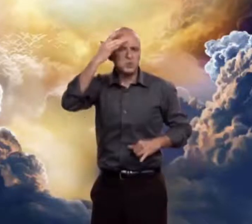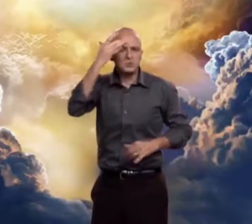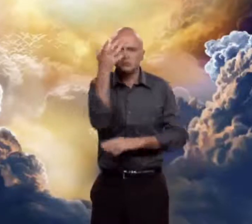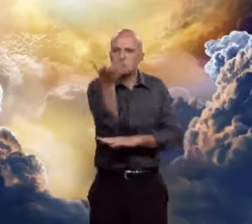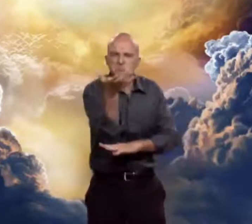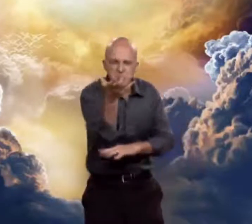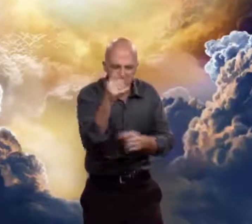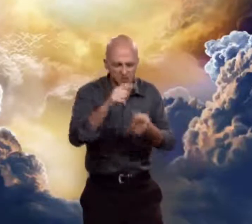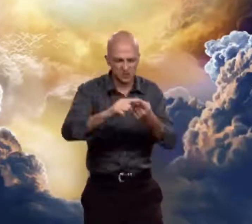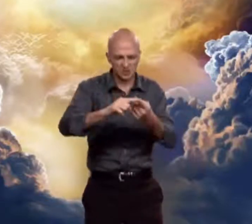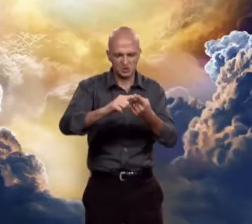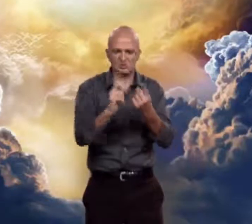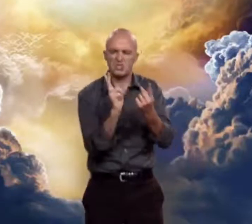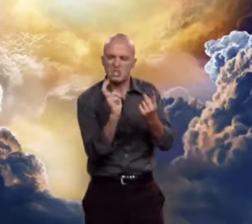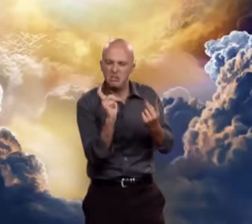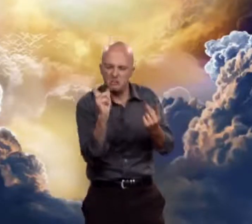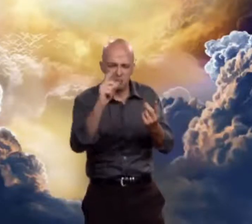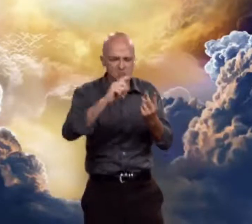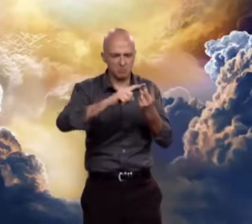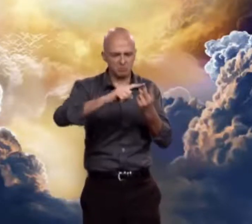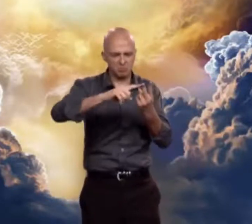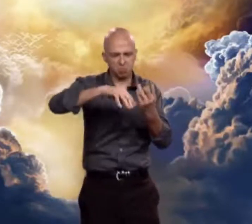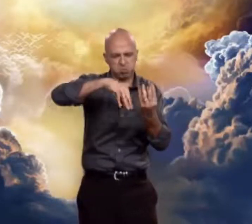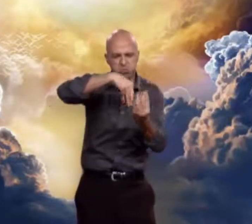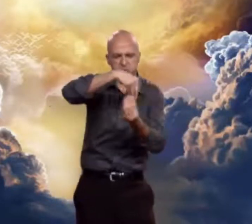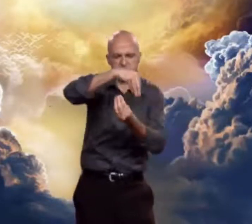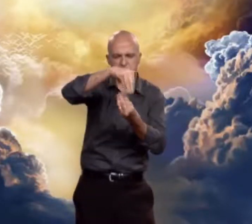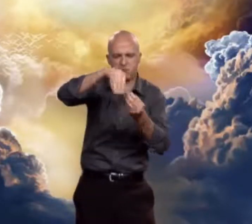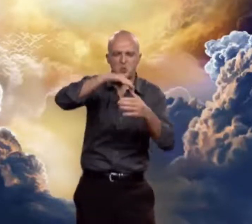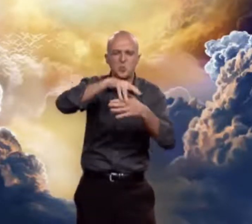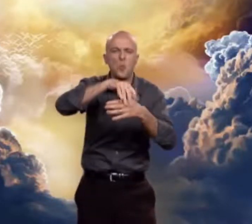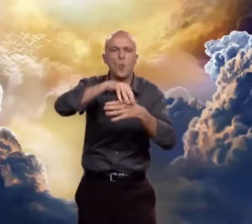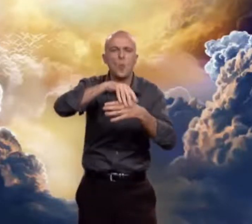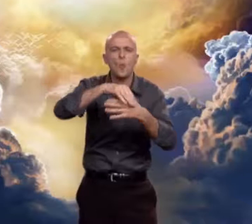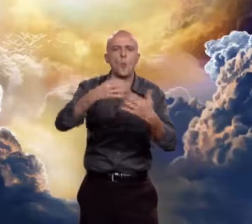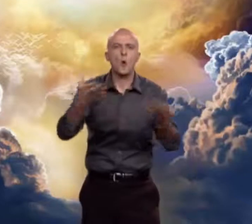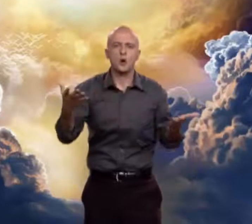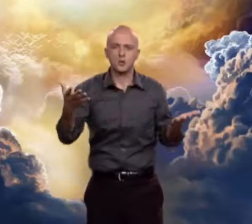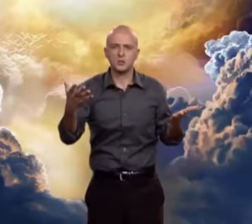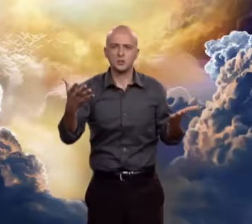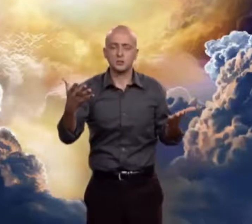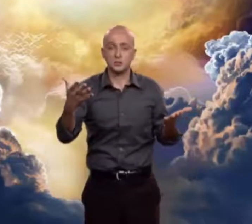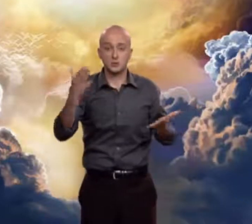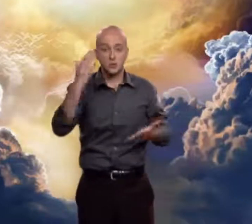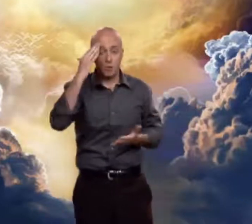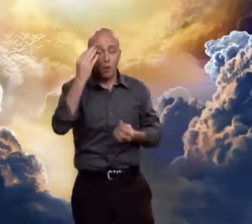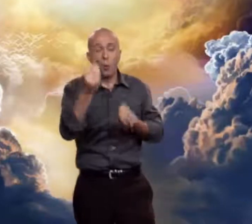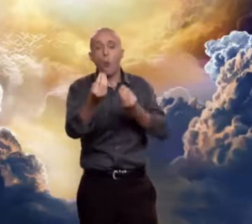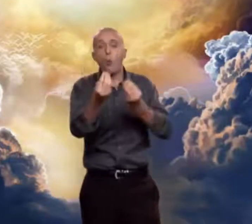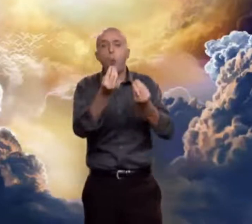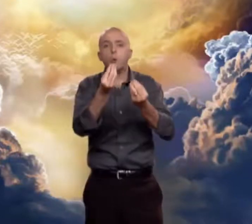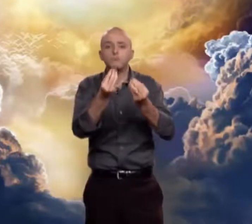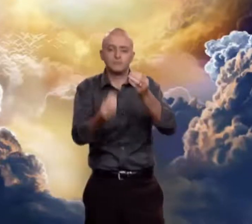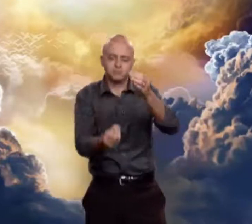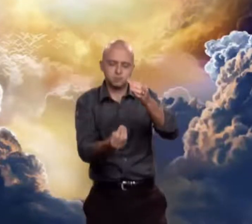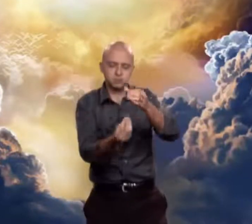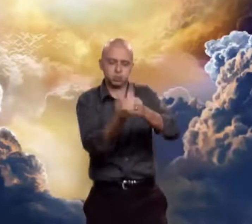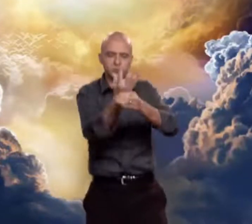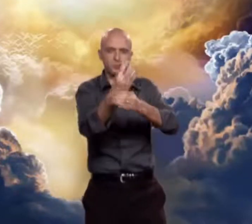É impossível explicar a origem dos sofrimentos humanos de modo a dar a razão de sua existência. Apesar disso,